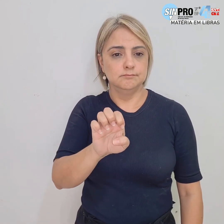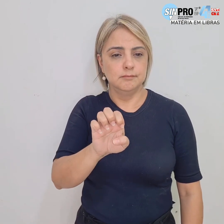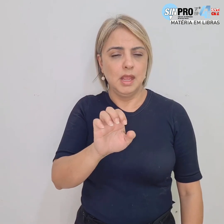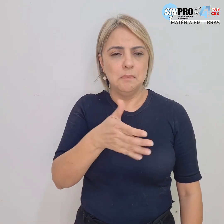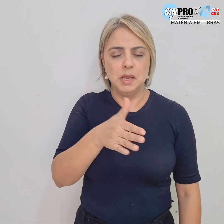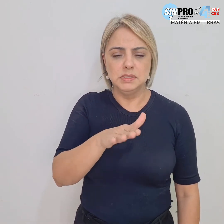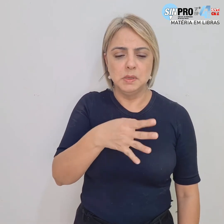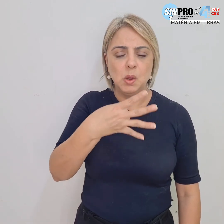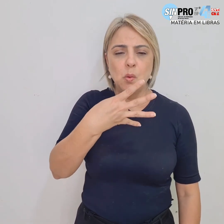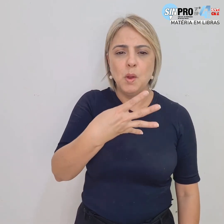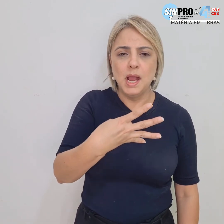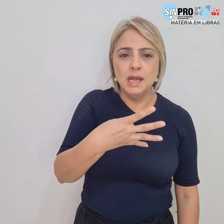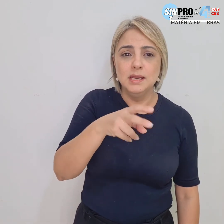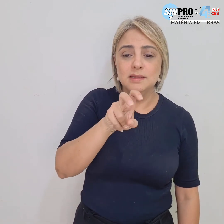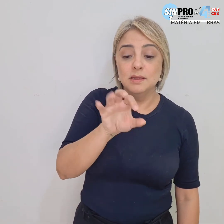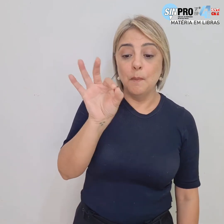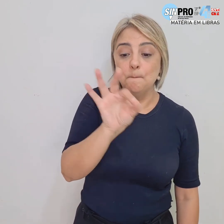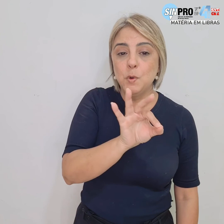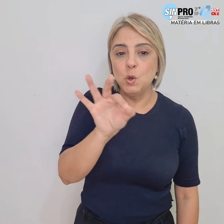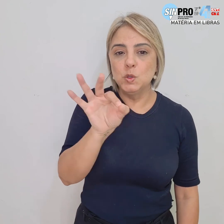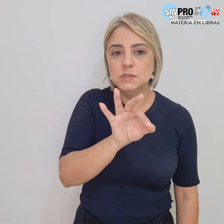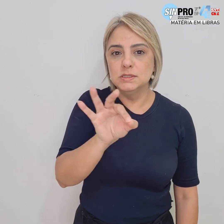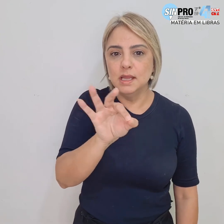Aproximadamente 45% do mercado de educação